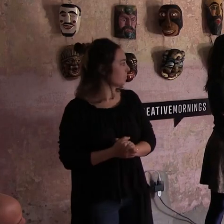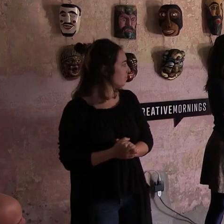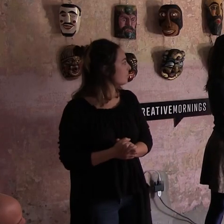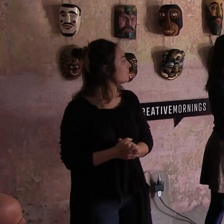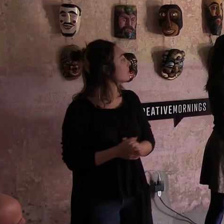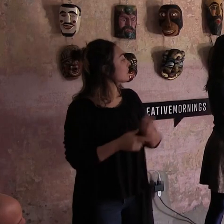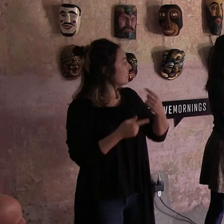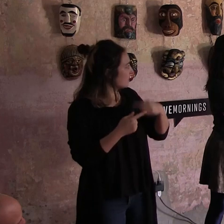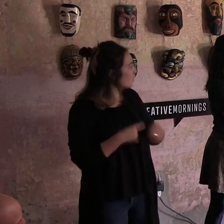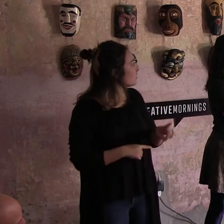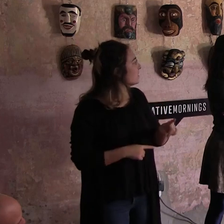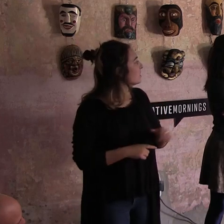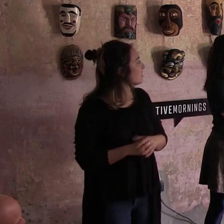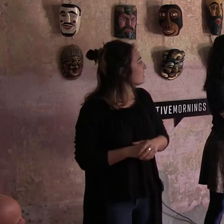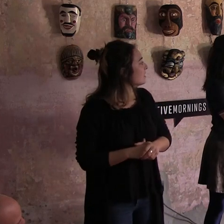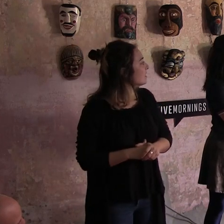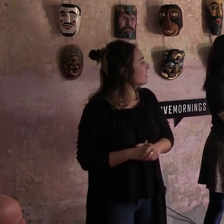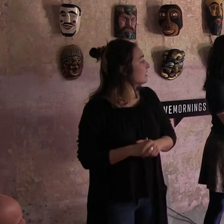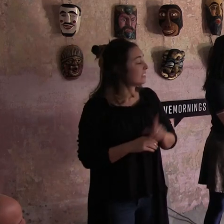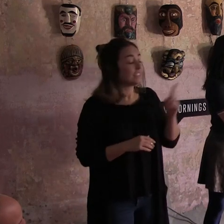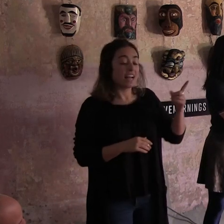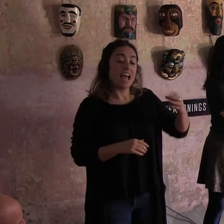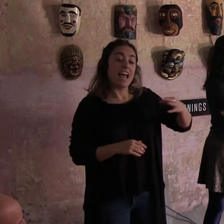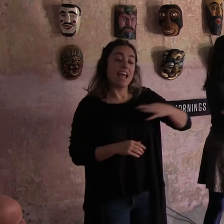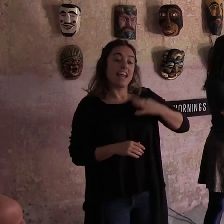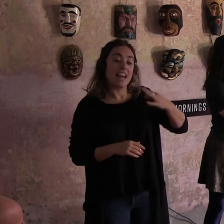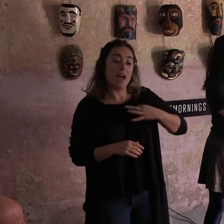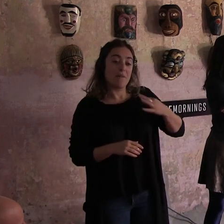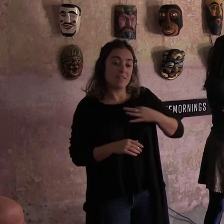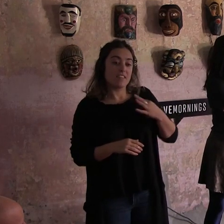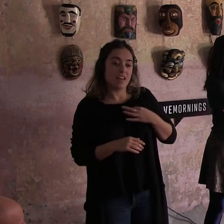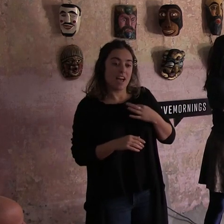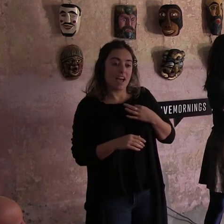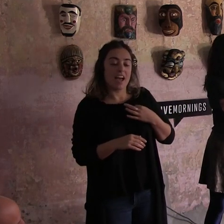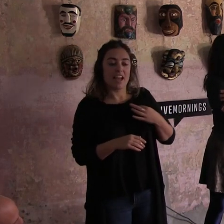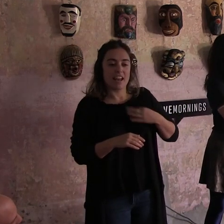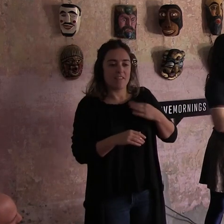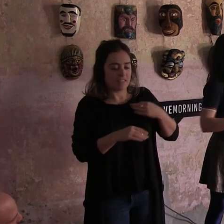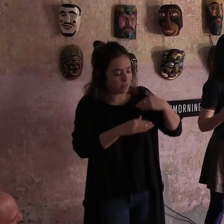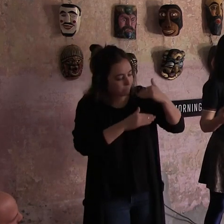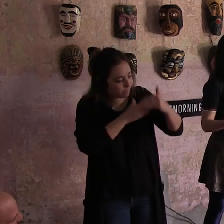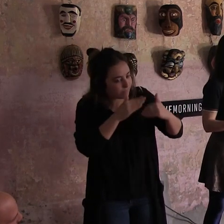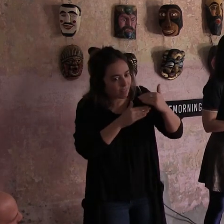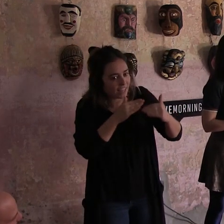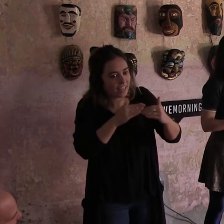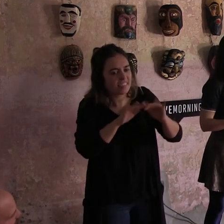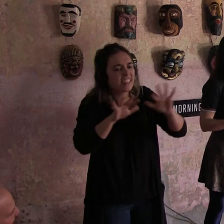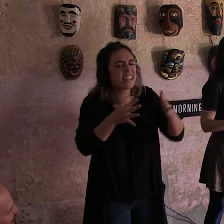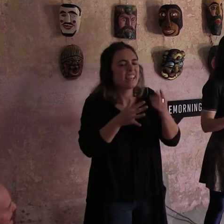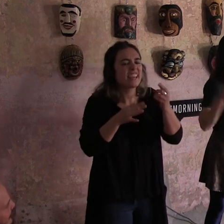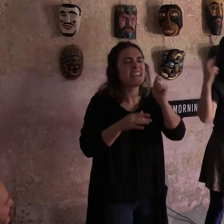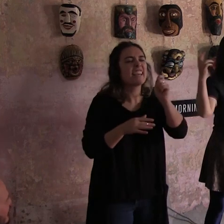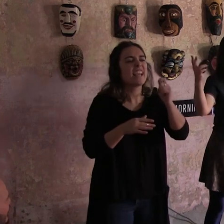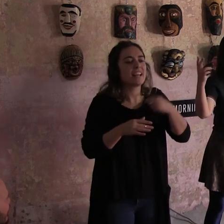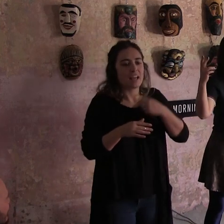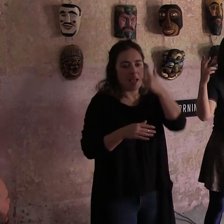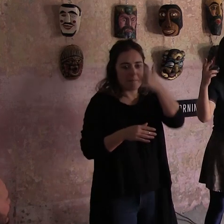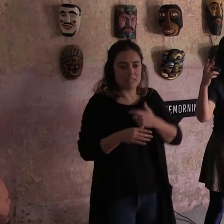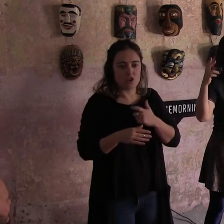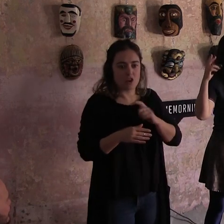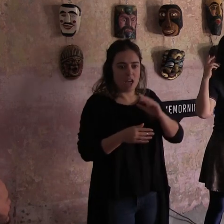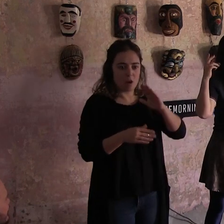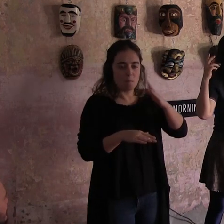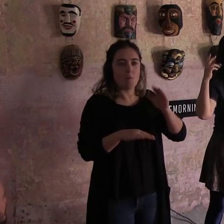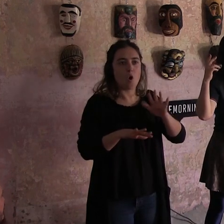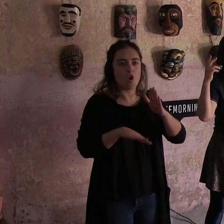Y entonces la vida tiene un largo finito y depende de nosotros ensancharla. Uno muere y uno